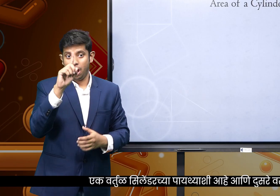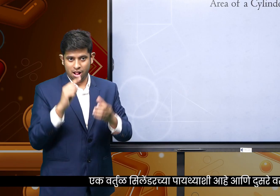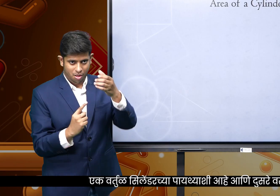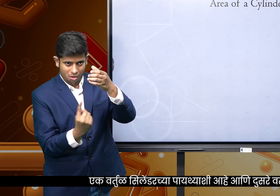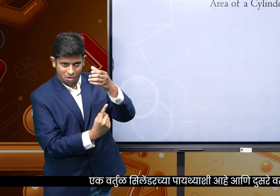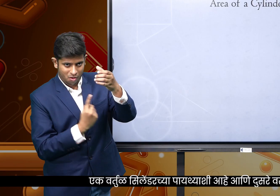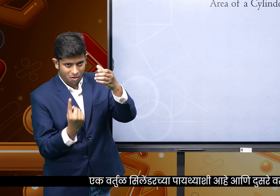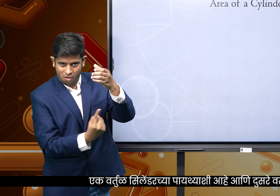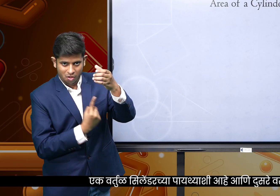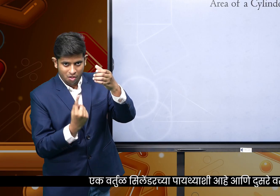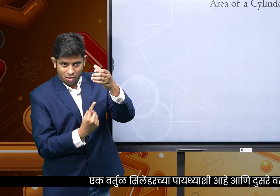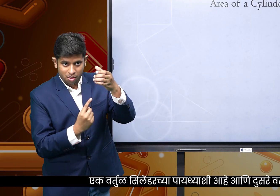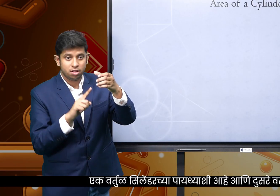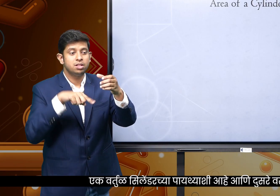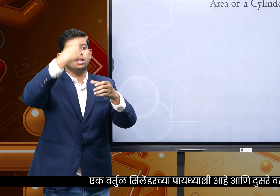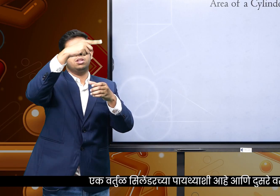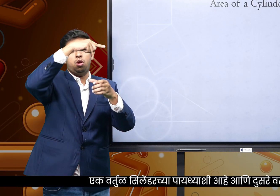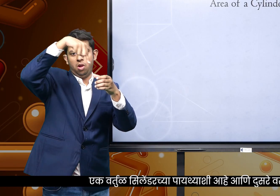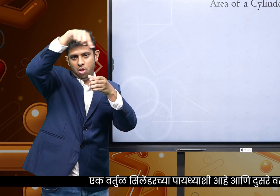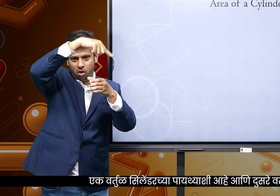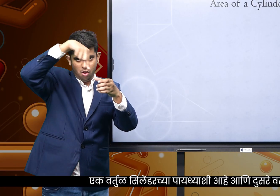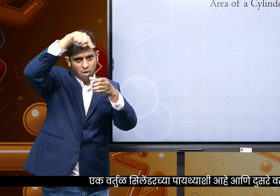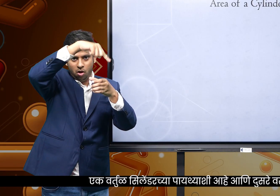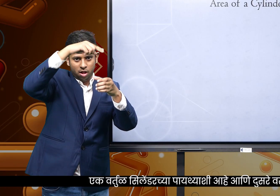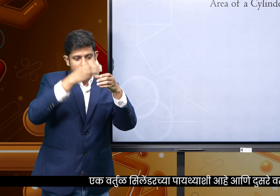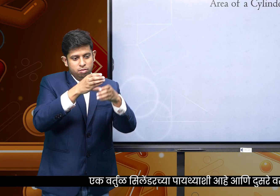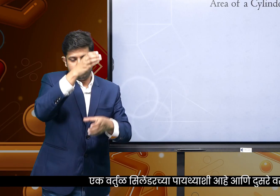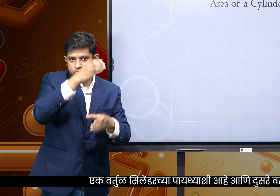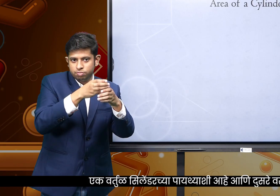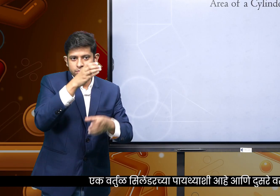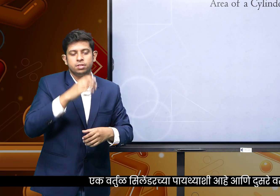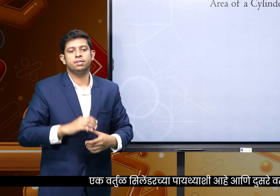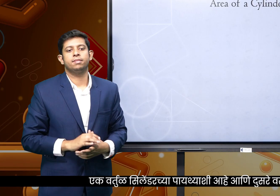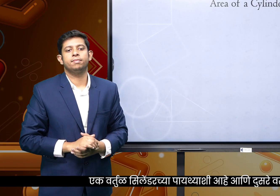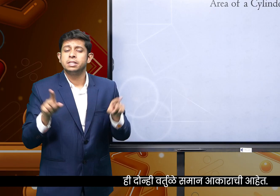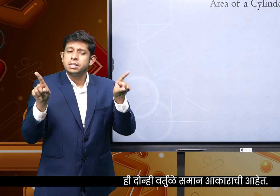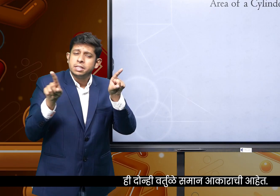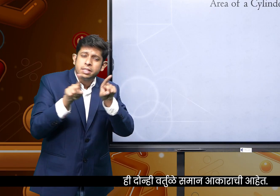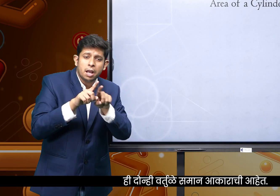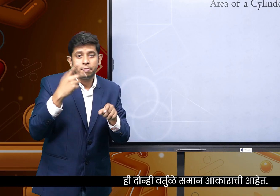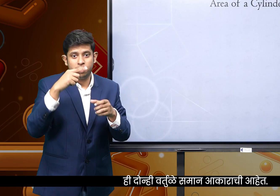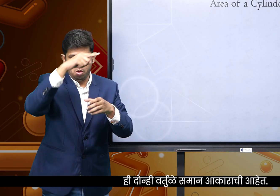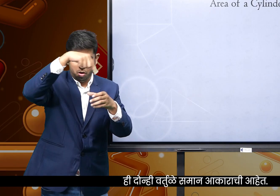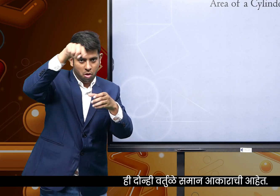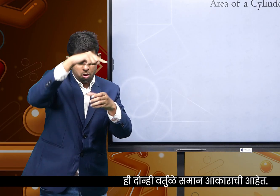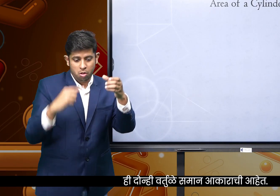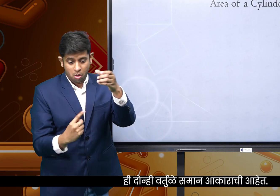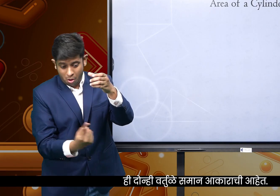एक वर्तुळ सिलेंडरच्या पायथ्याशी आहे आणि दुसरे वर आहे। ही दोन्ही वर्तुळे समान आकाराची